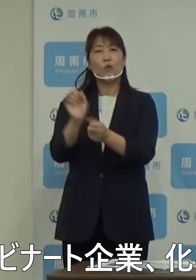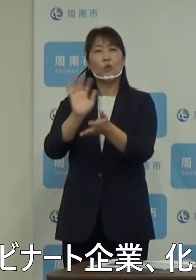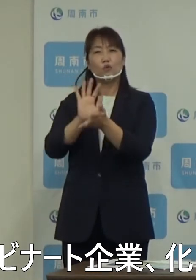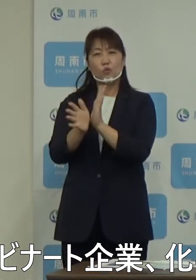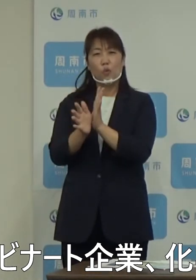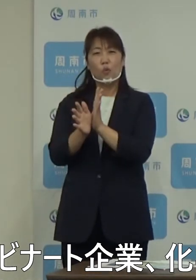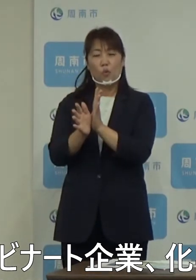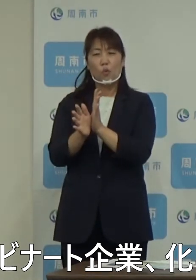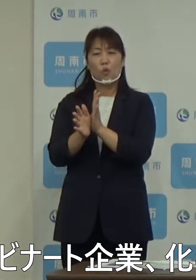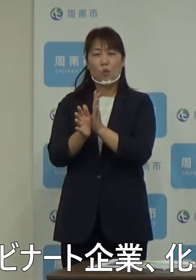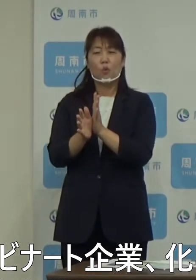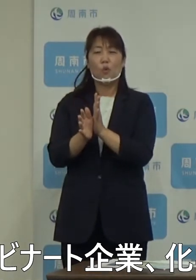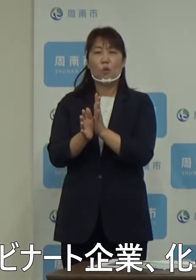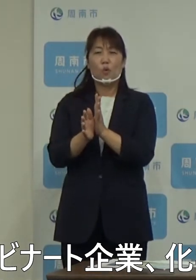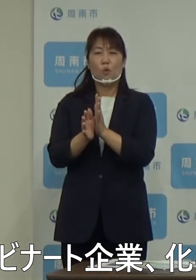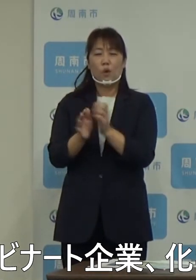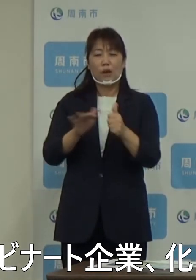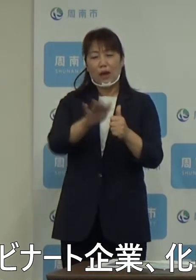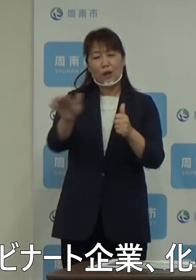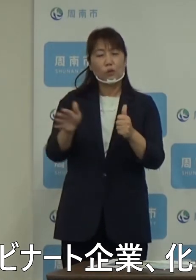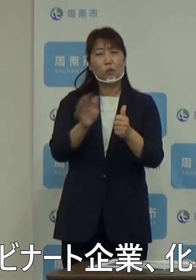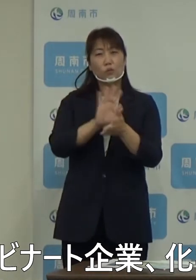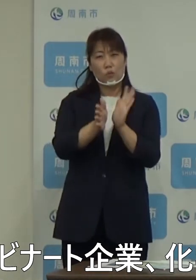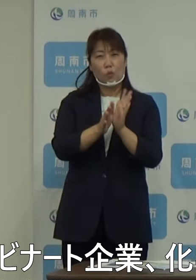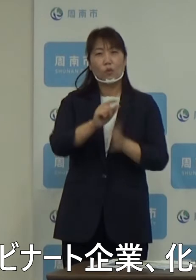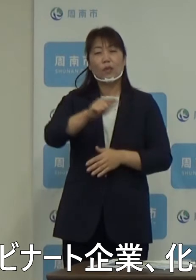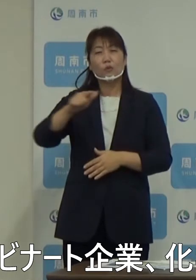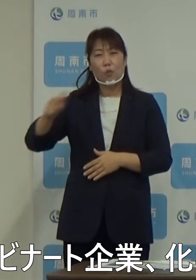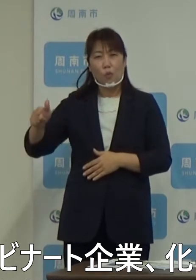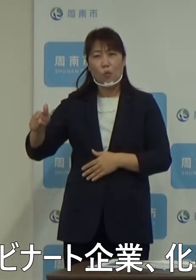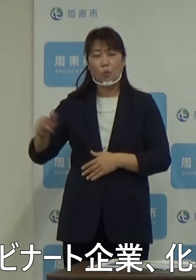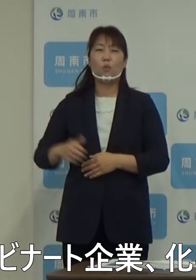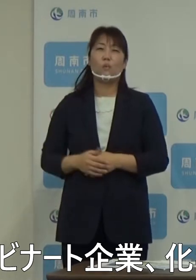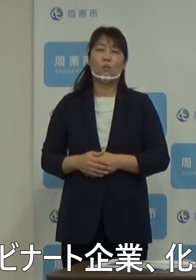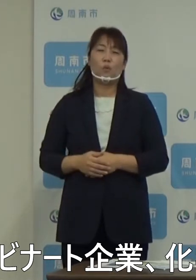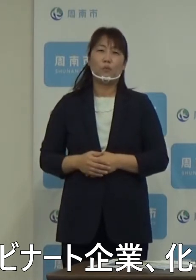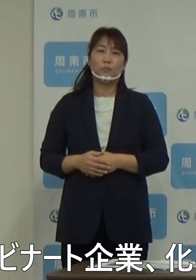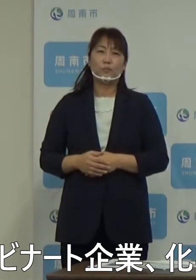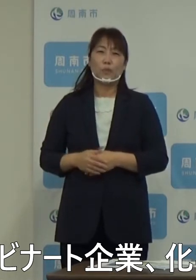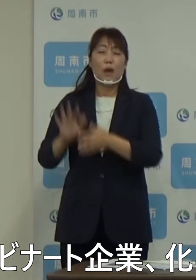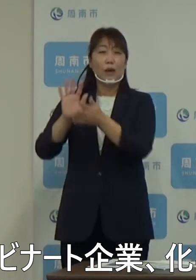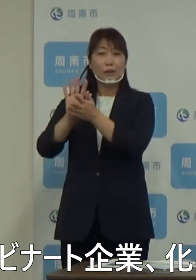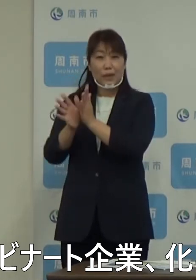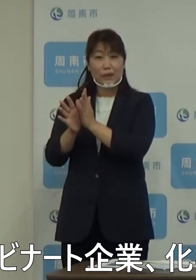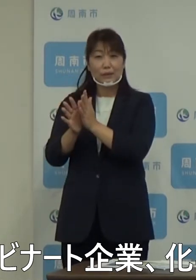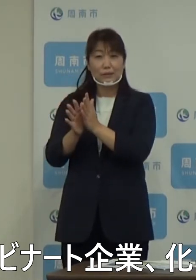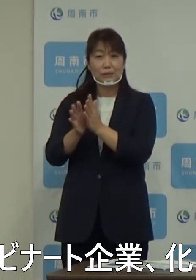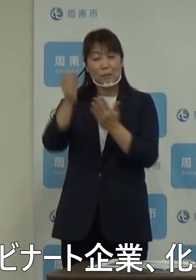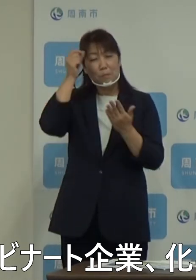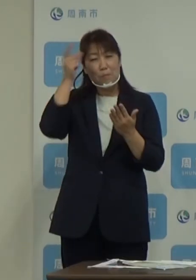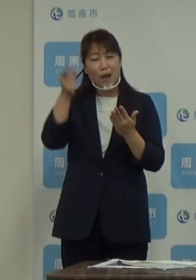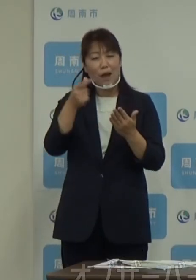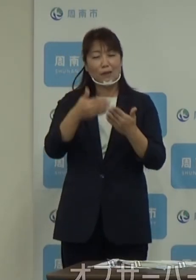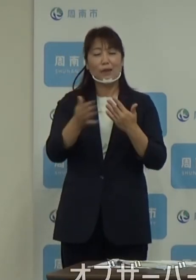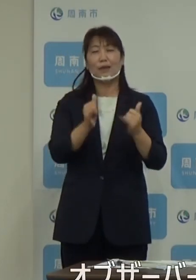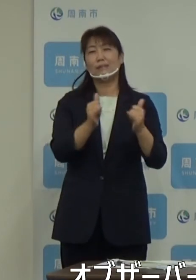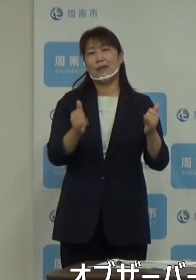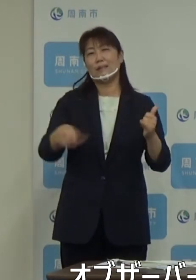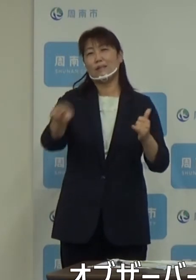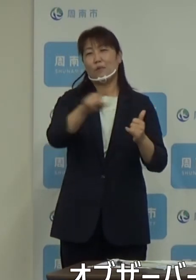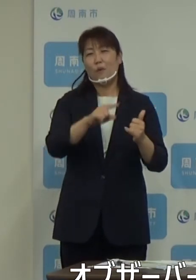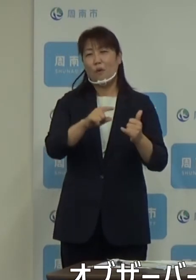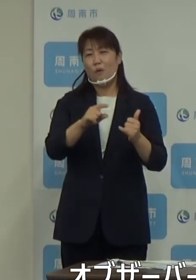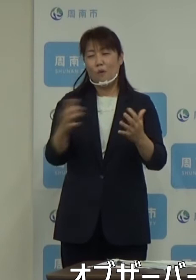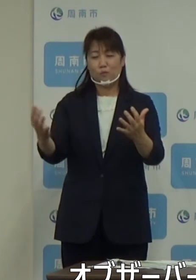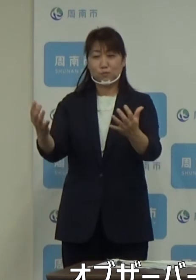土交通省、環境省、山口県、学識経験者の方にオブザーバ